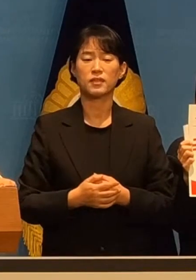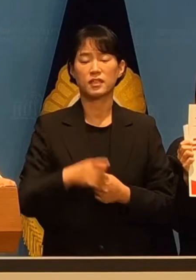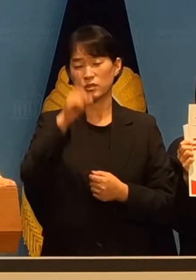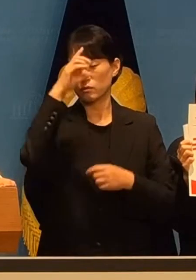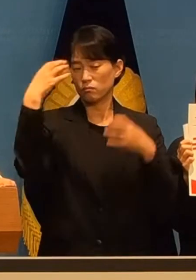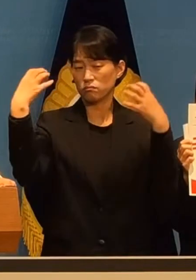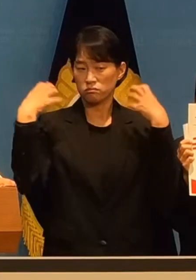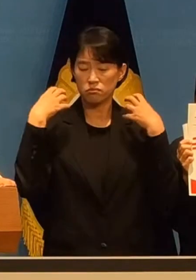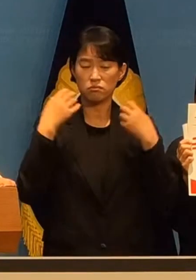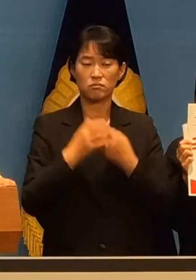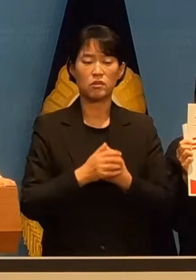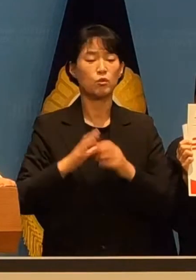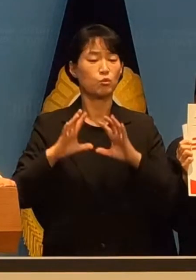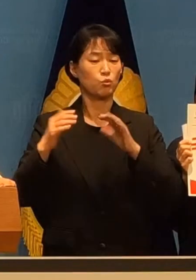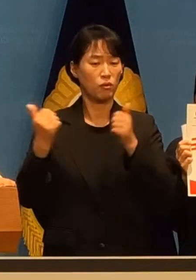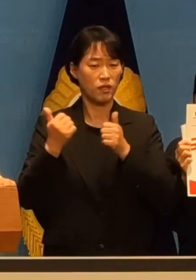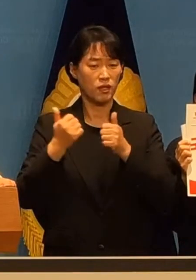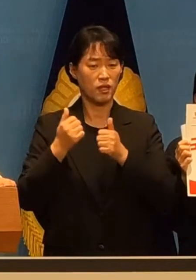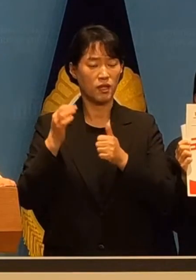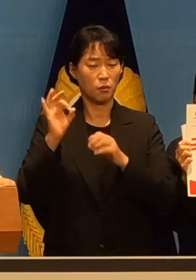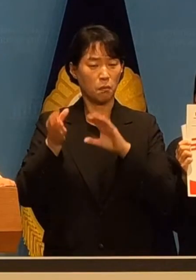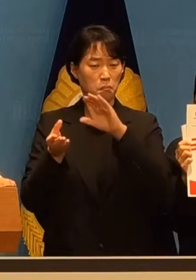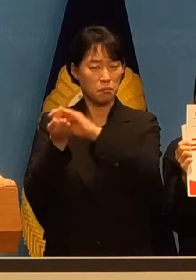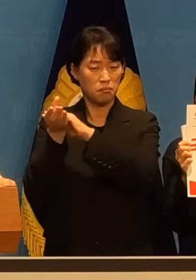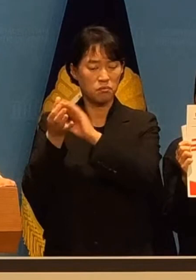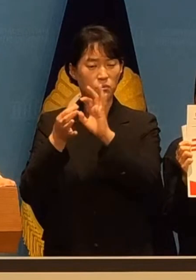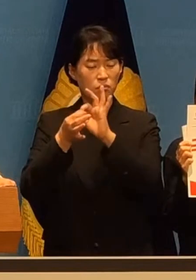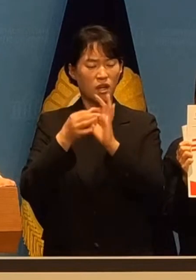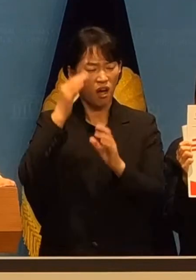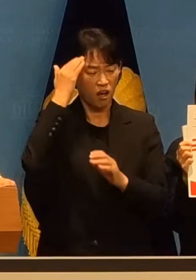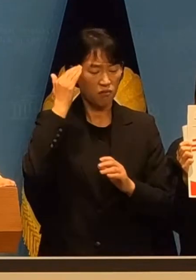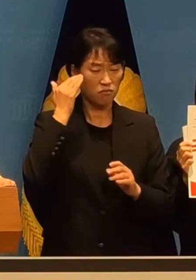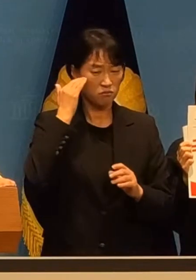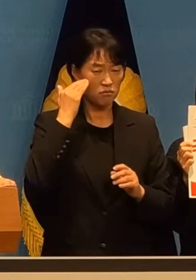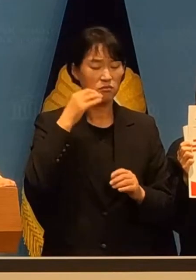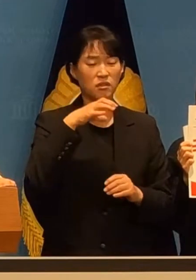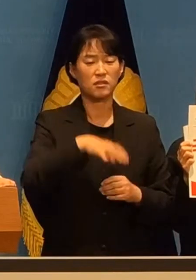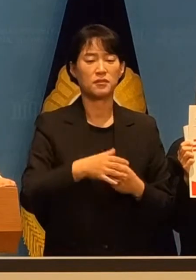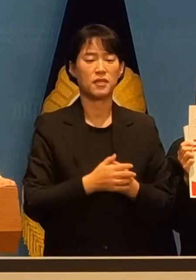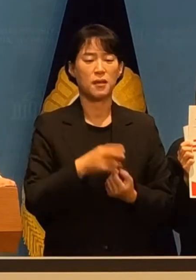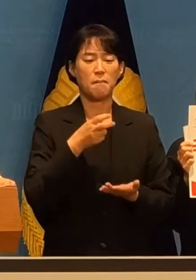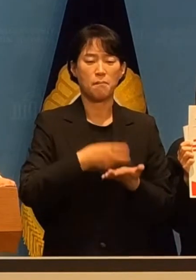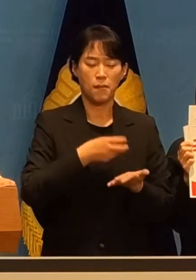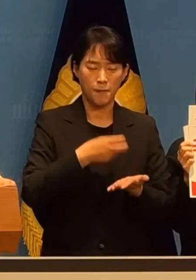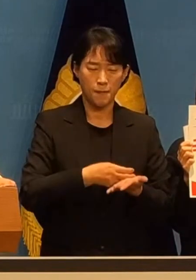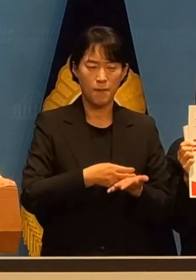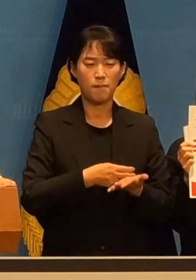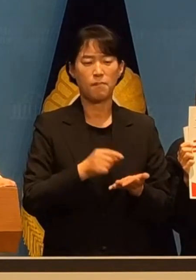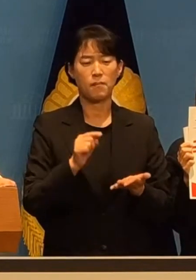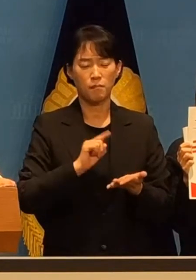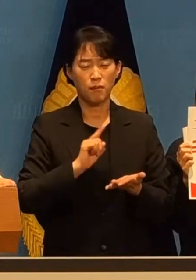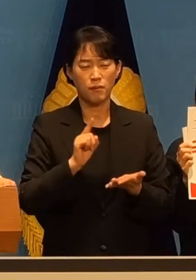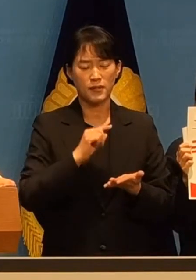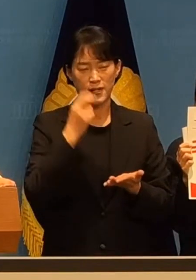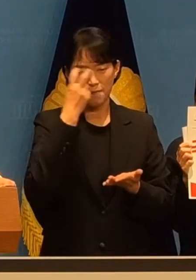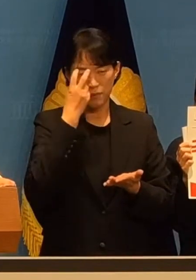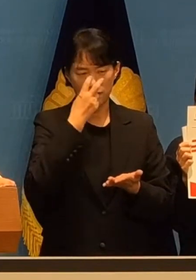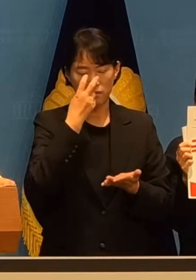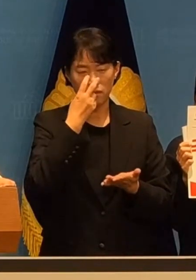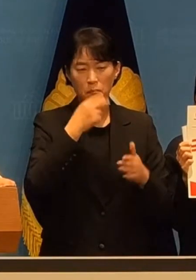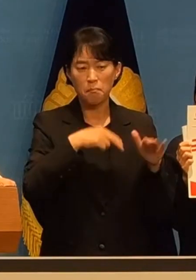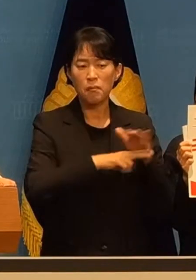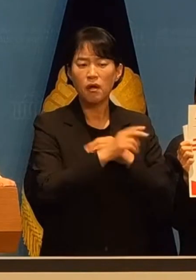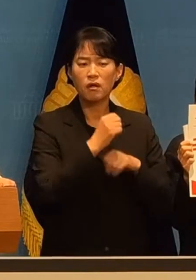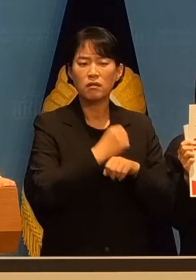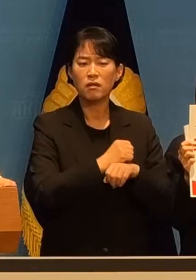정부나 국회의 로비를 통해 가지고 한국에서의 입법 규제나 행정적인 감독을 피해 나가겠다 이런